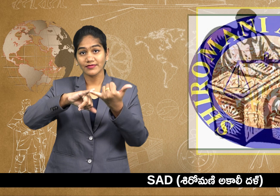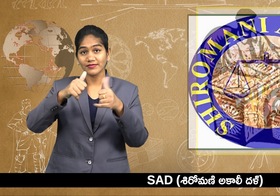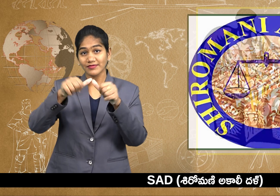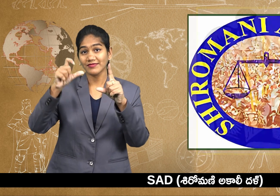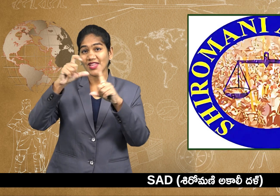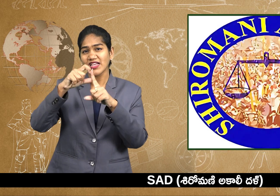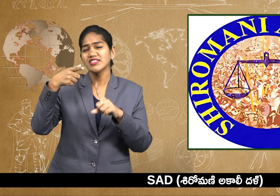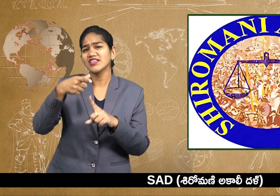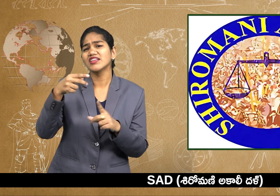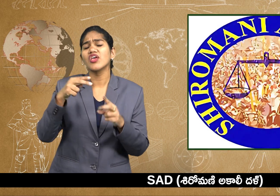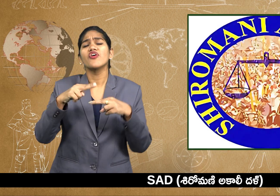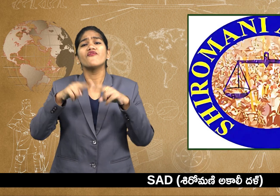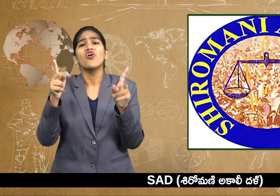ఎస్ఏడి శిరోమణి అకాలీ దళ్